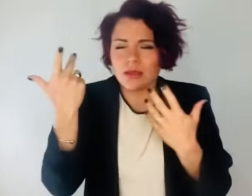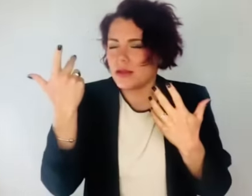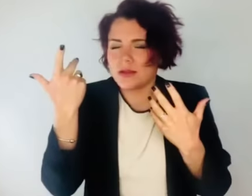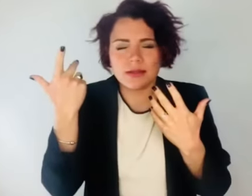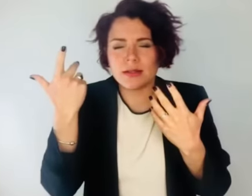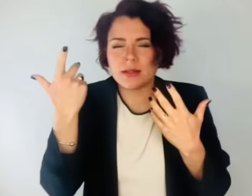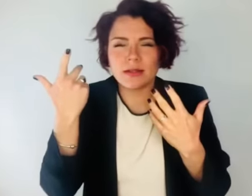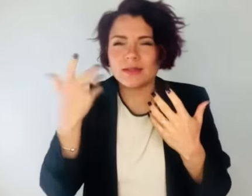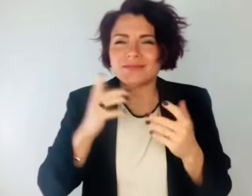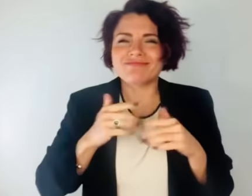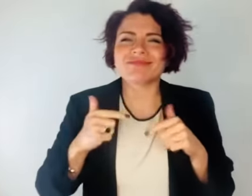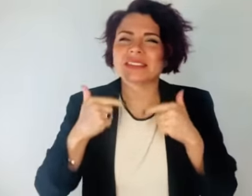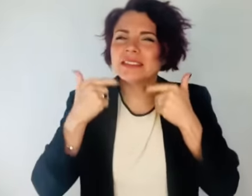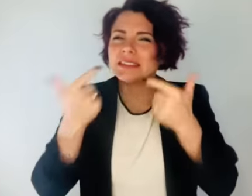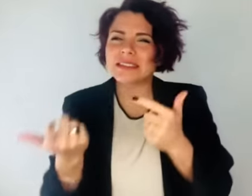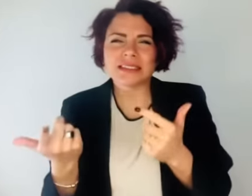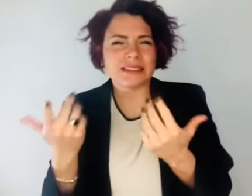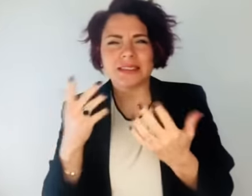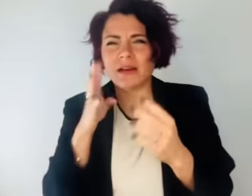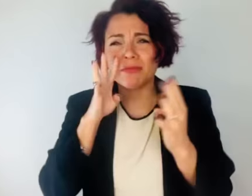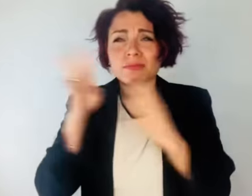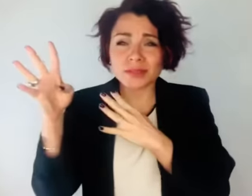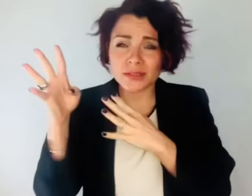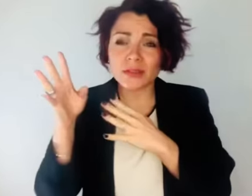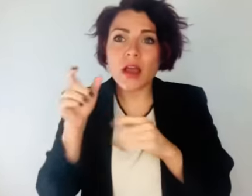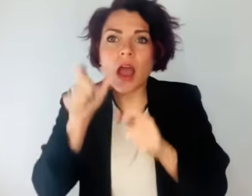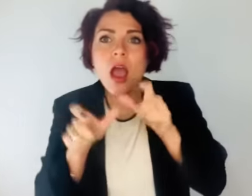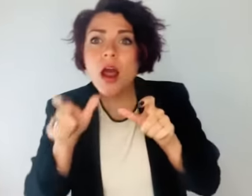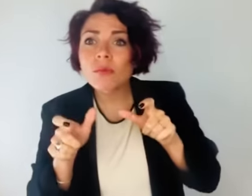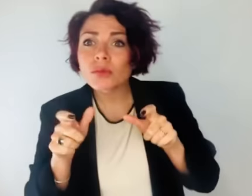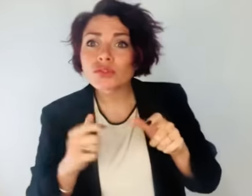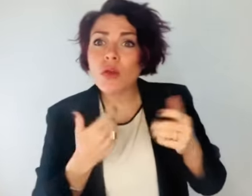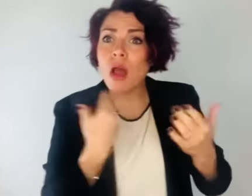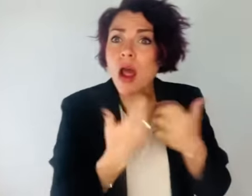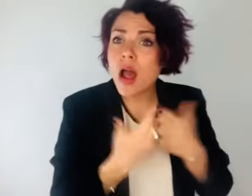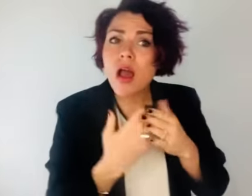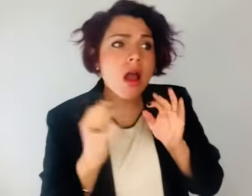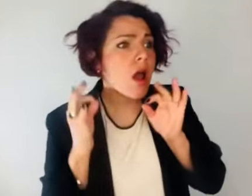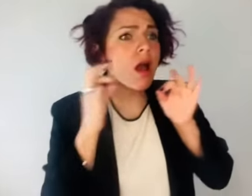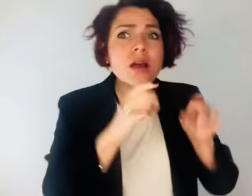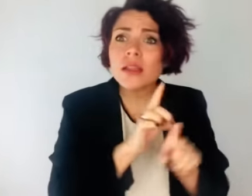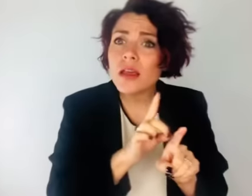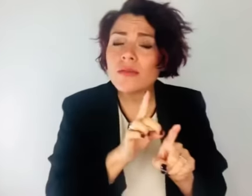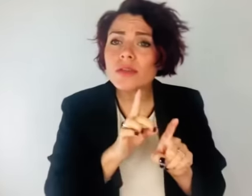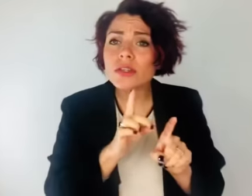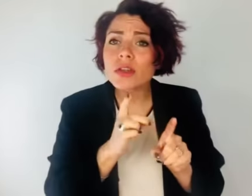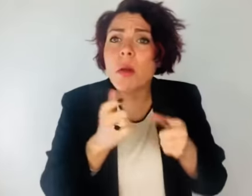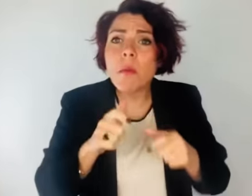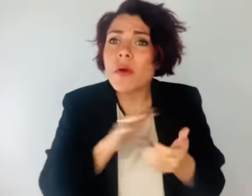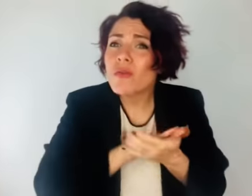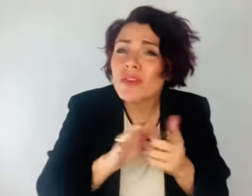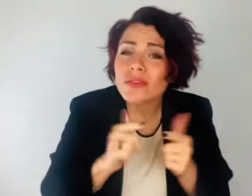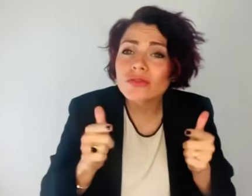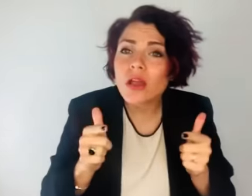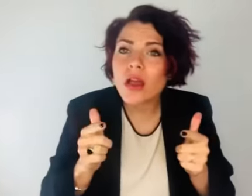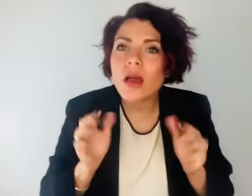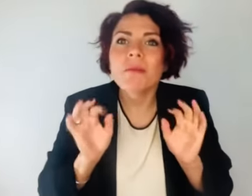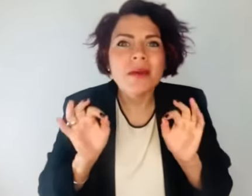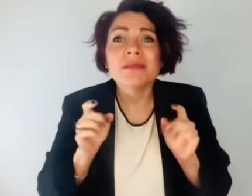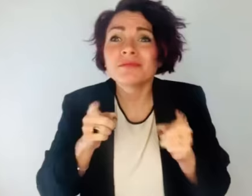che ancora oggi abbiamo delle persone che evitano di avvicinarsi al signore perché sanno di essere impure ma è